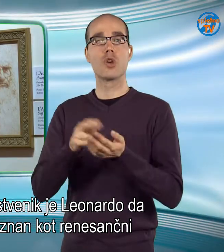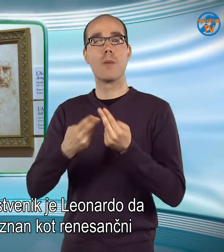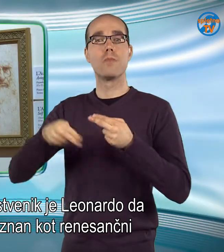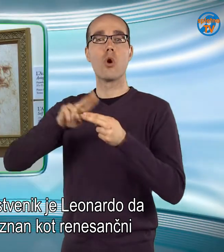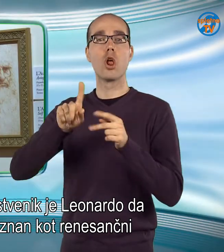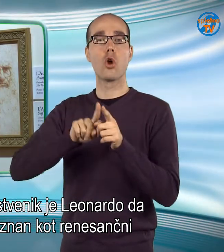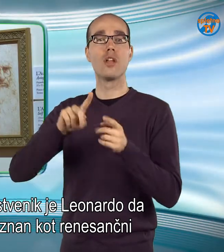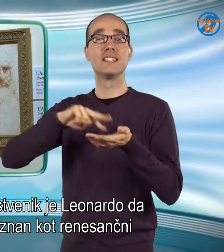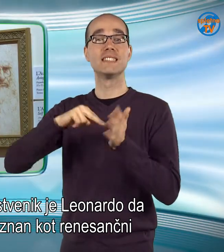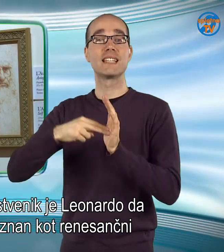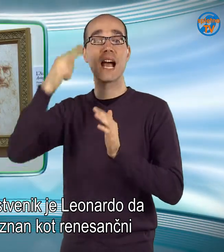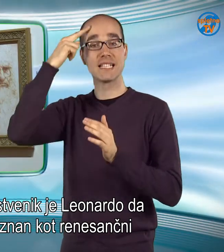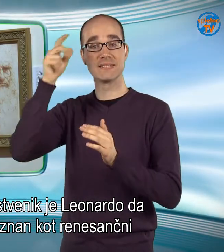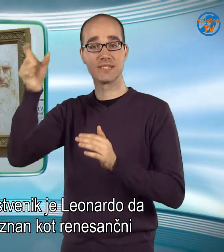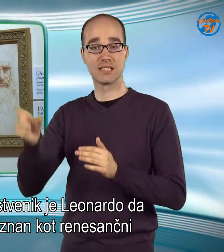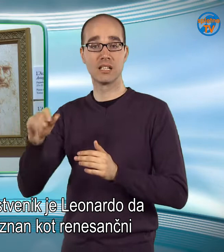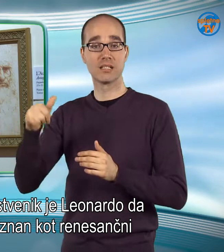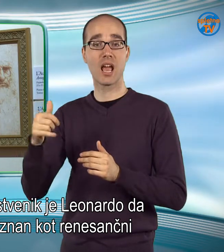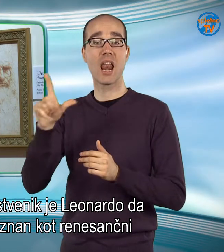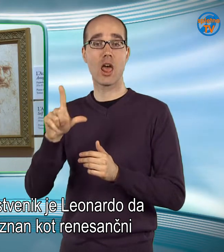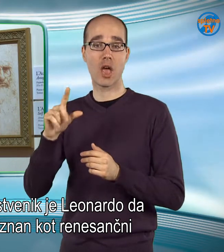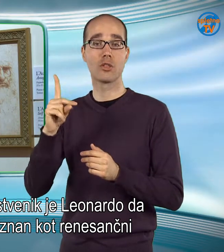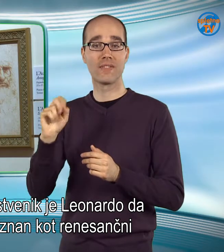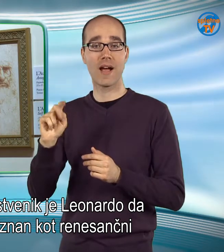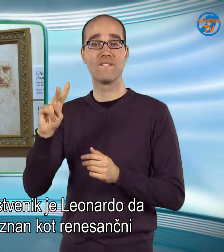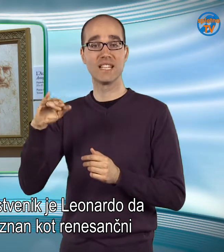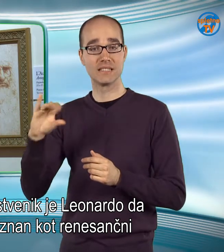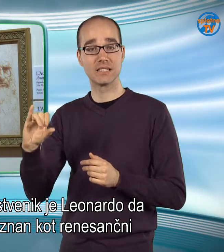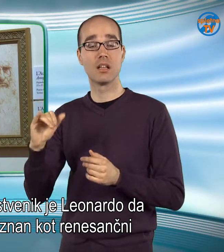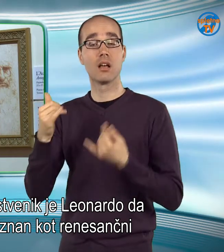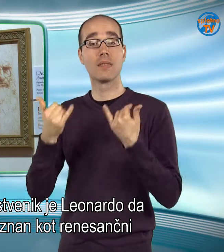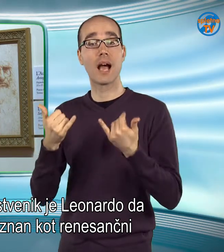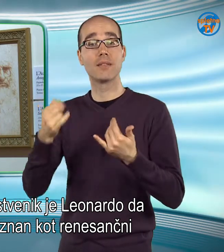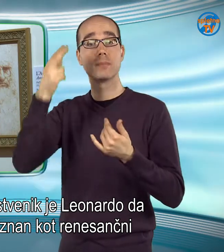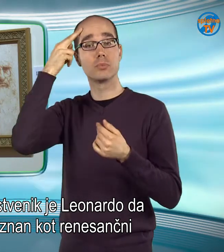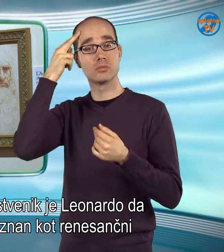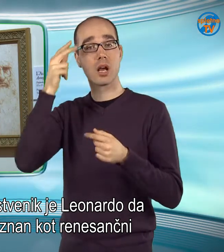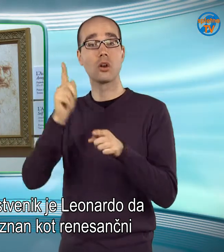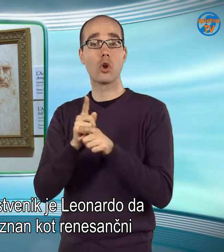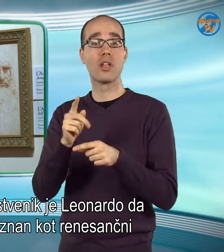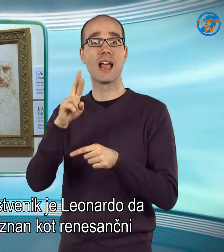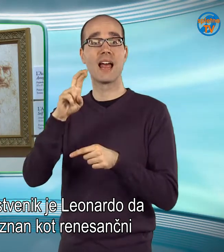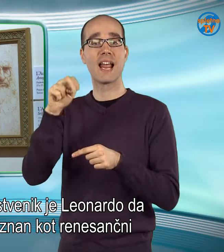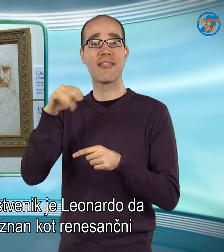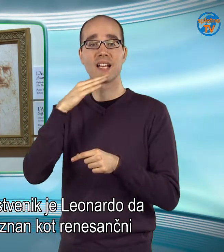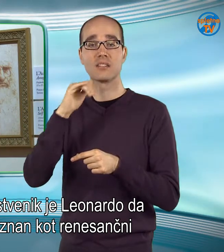Še bolj kot znanstvenik je Leonardo da Vinci danes poznan kot renesančni umetnik.